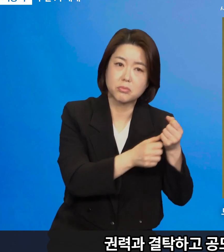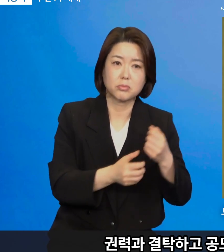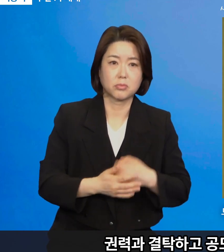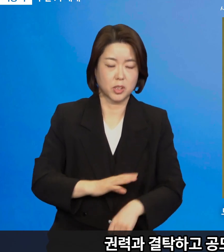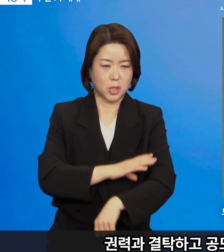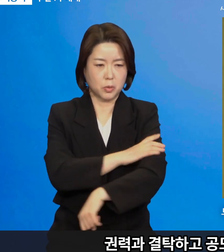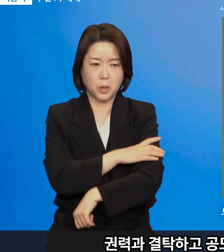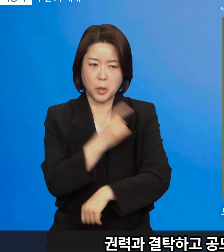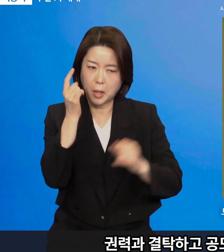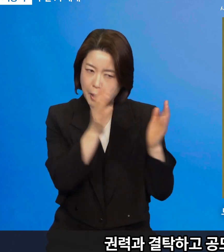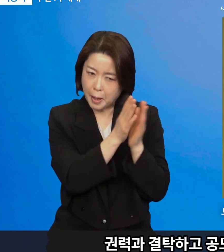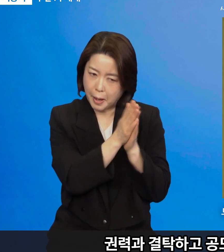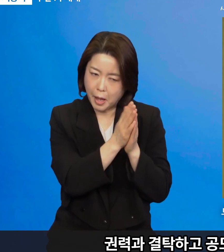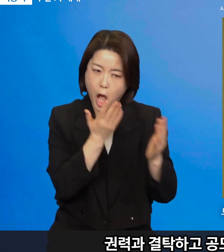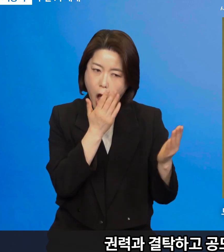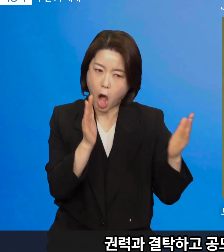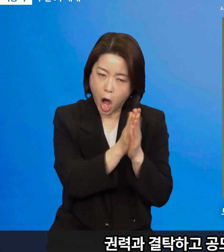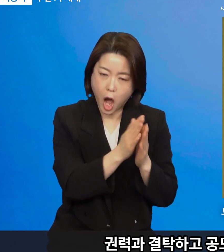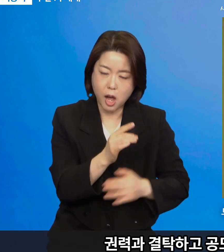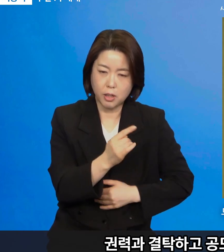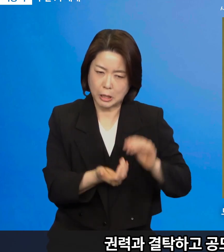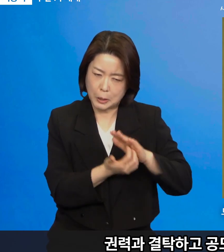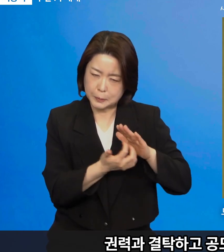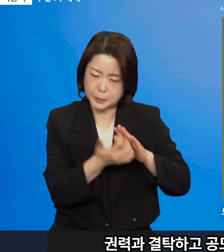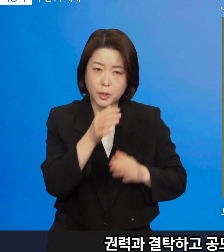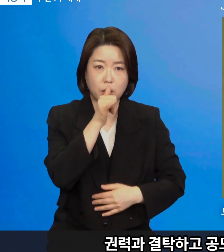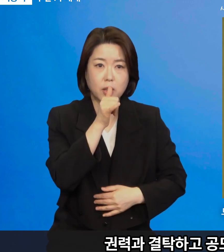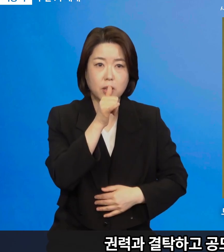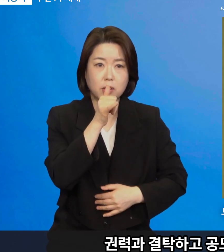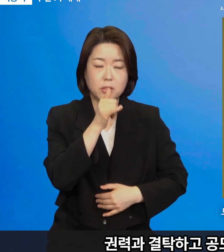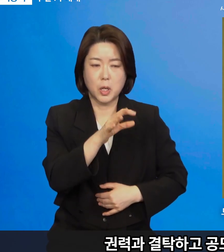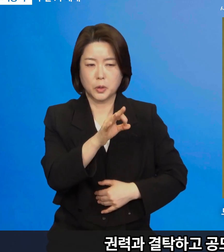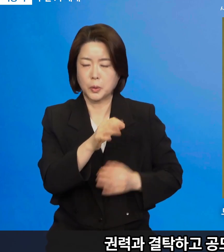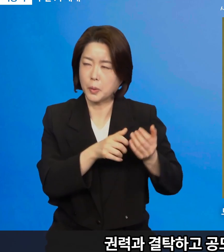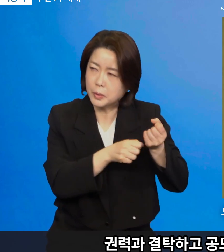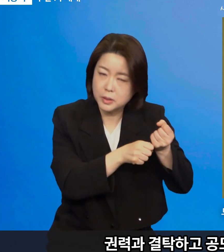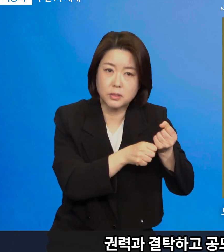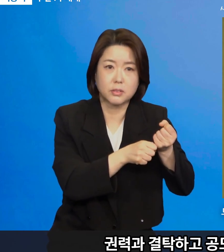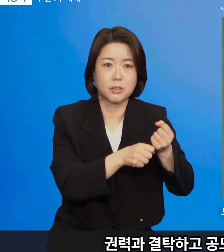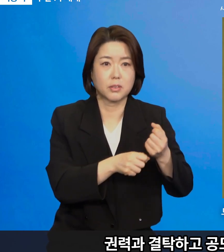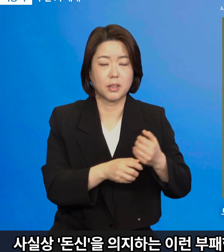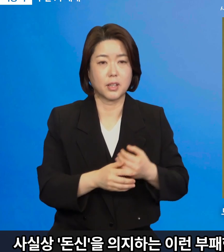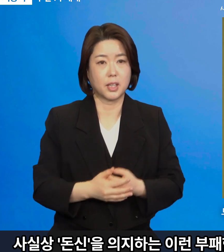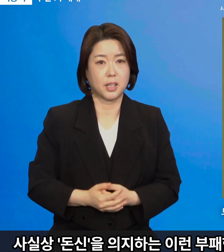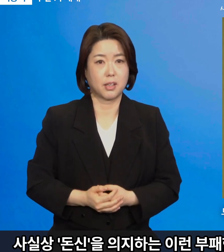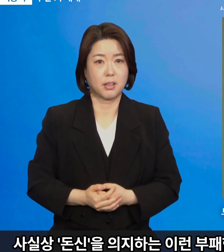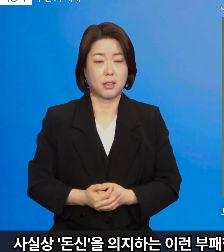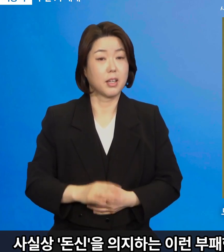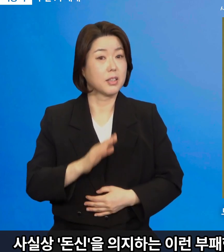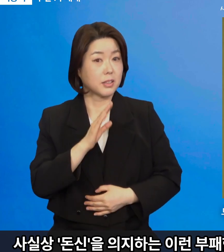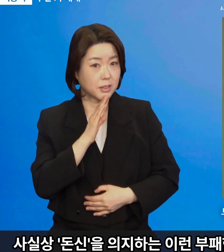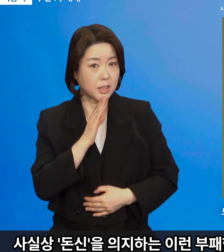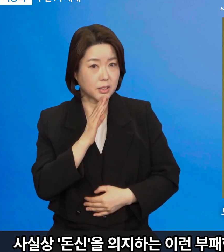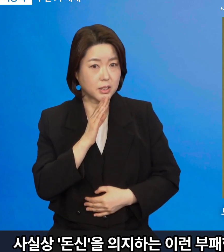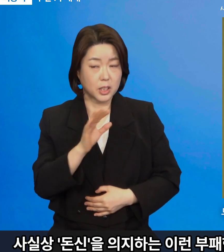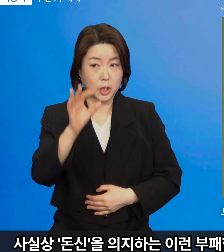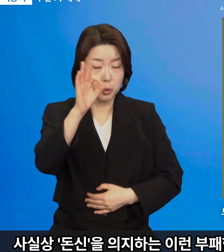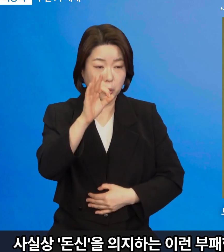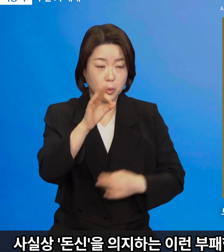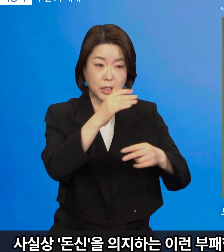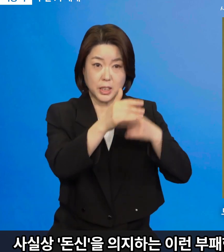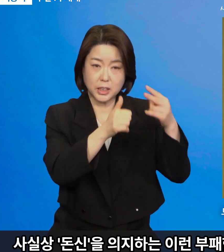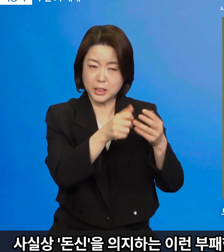권력과 결탁하고 공모하고 돈을 의지하고 사실상 돈신을